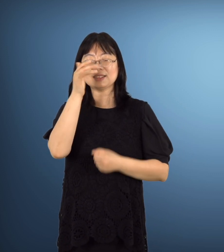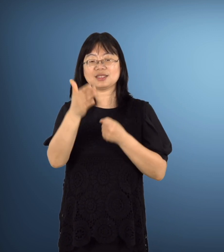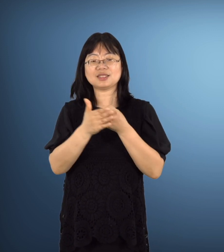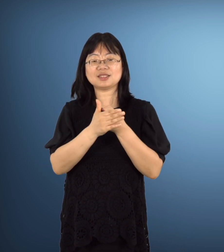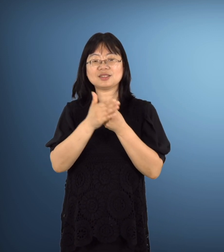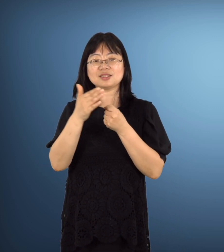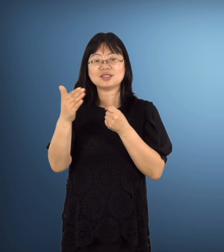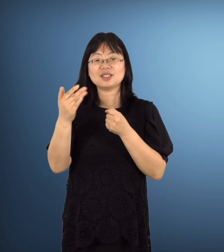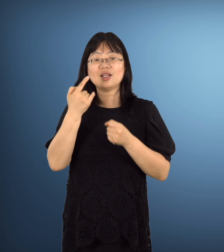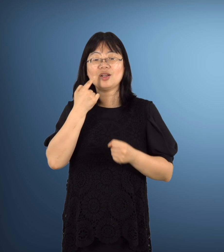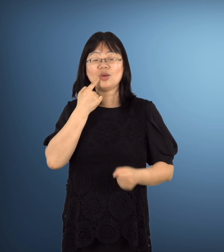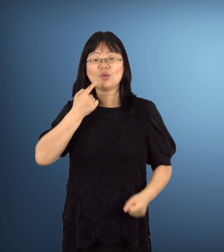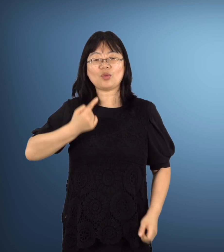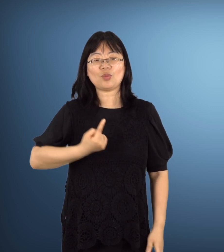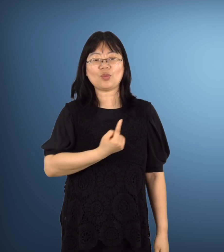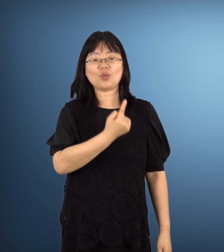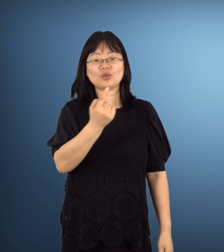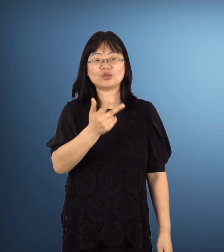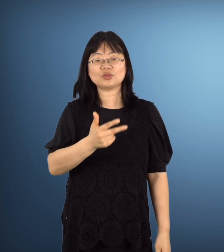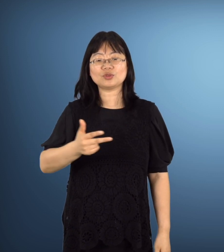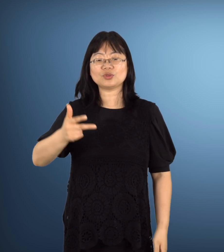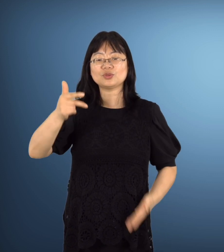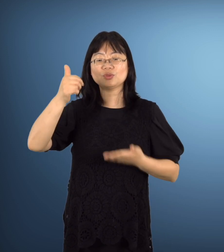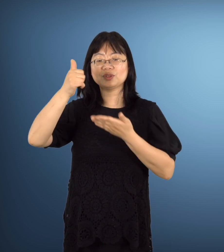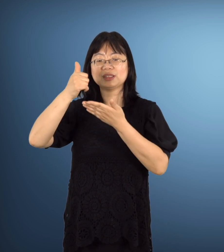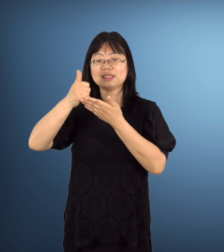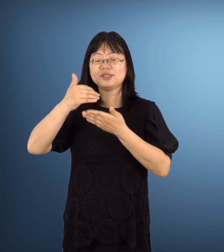뜻에 있으니 오